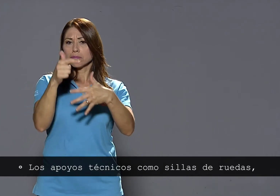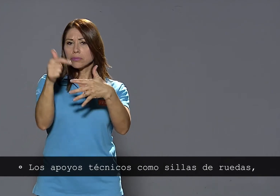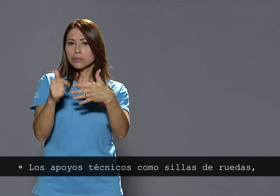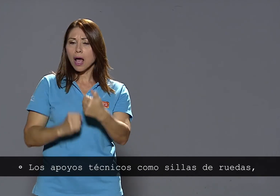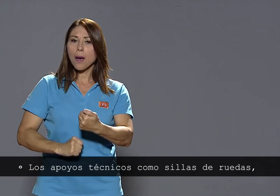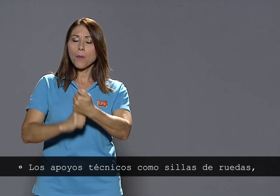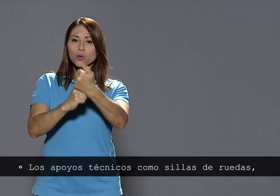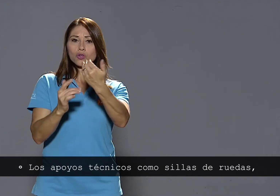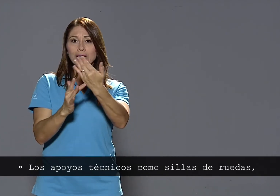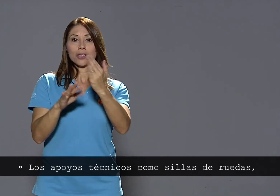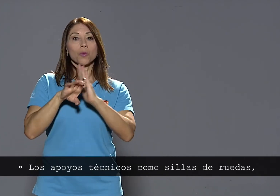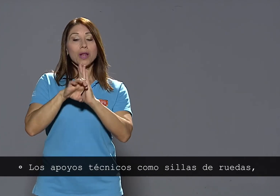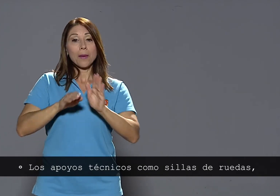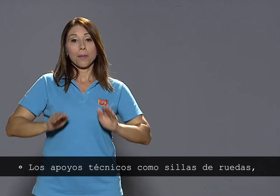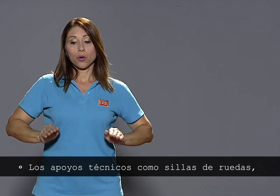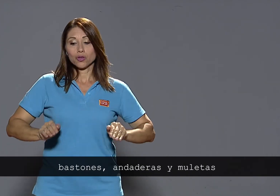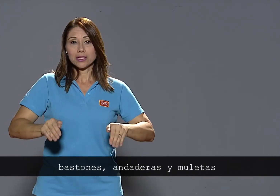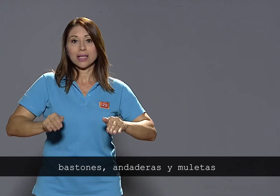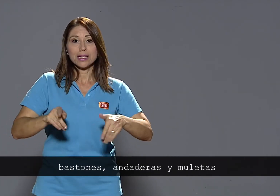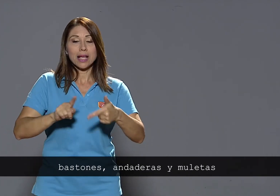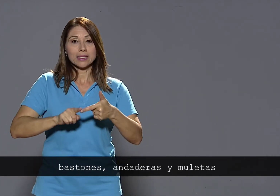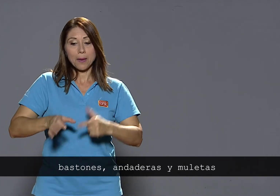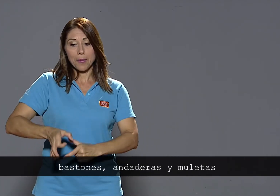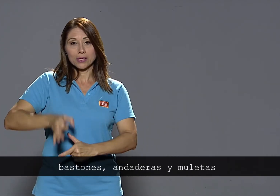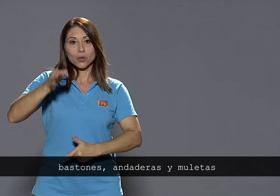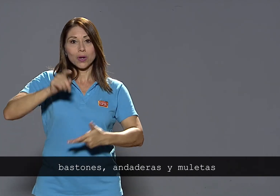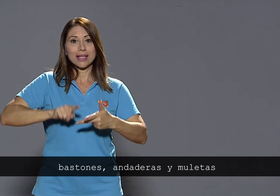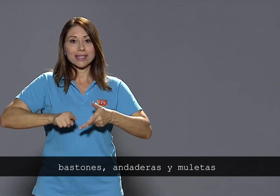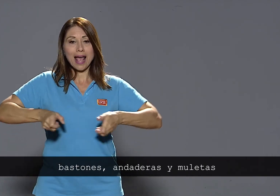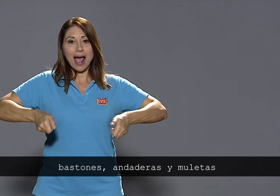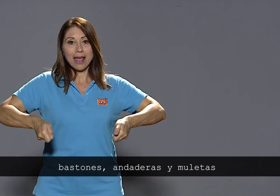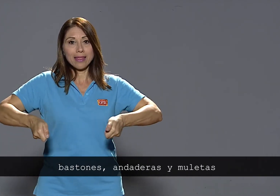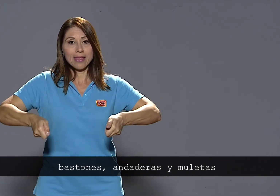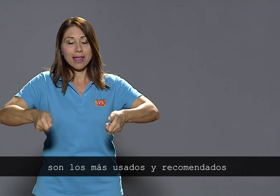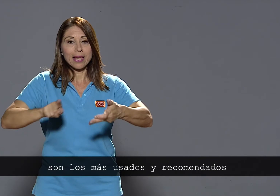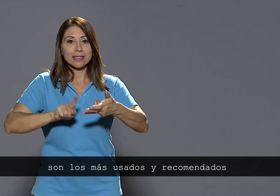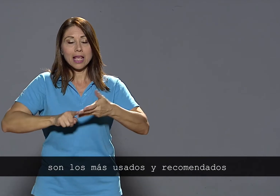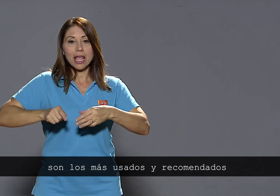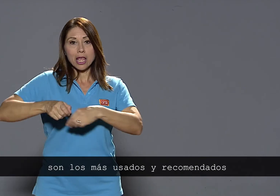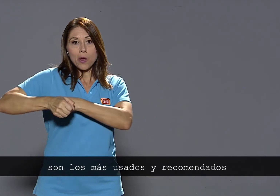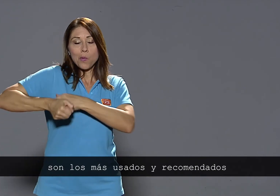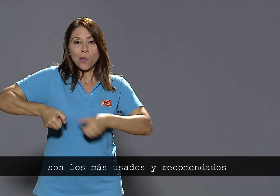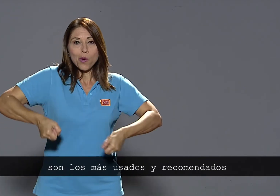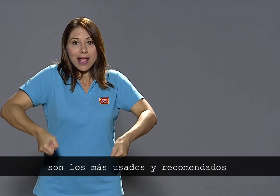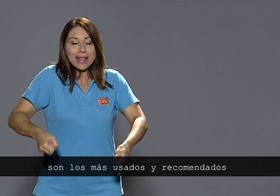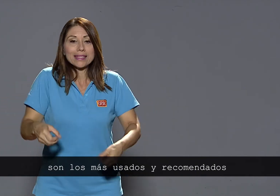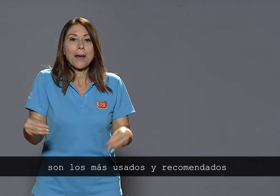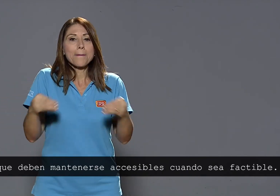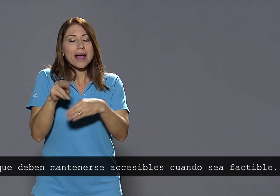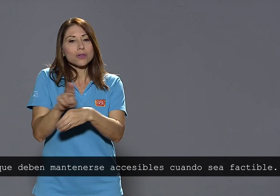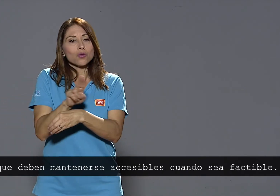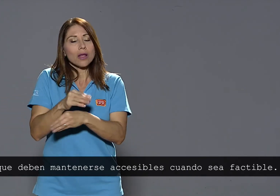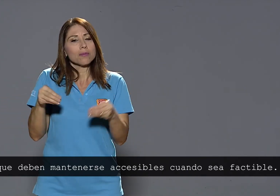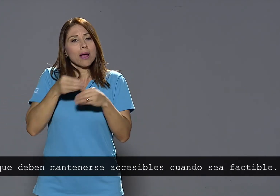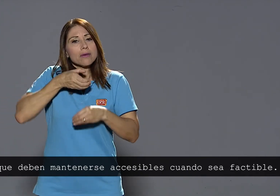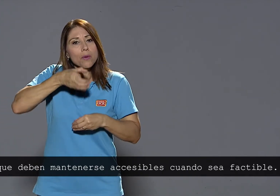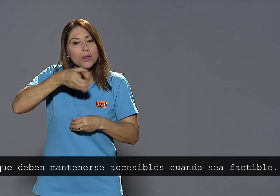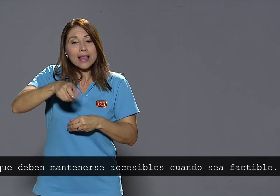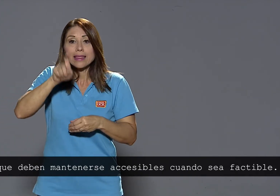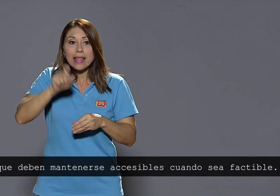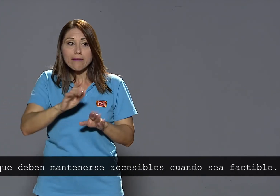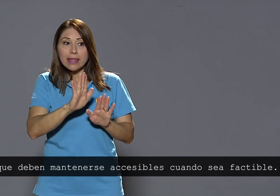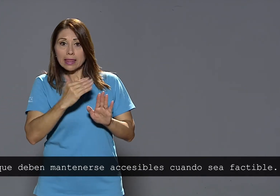Los apoyos técnicos como sillas de ruedas, bastones, andaderas y muletas son los más usados y recomendados, que deben